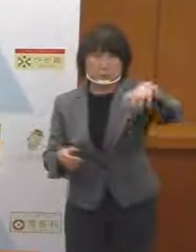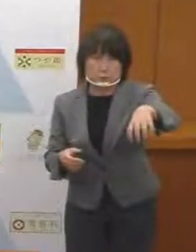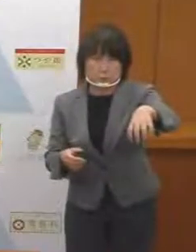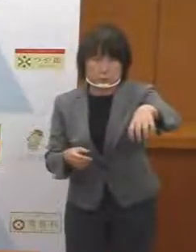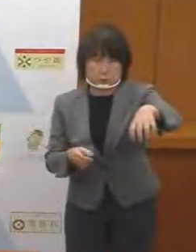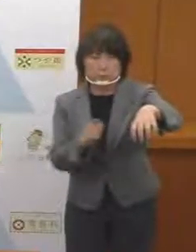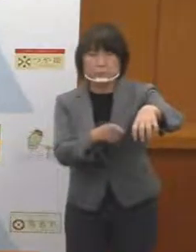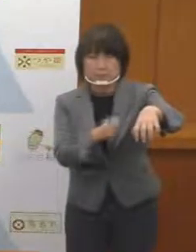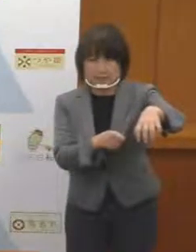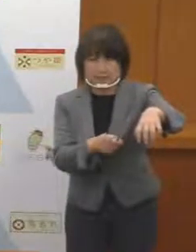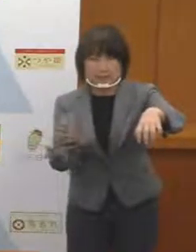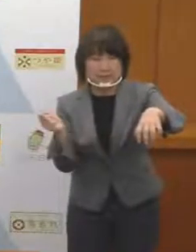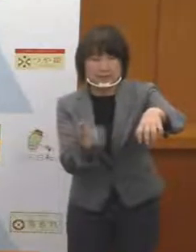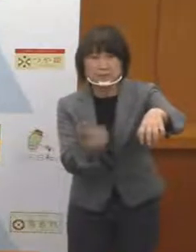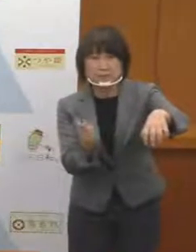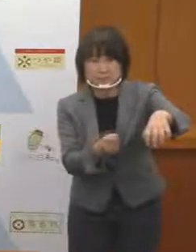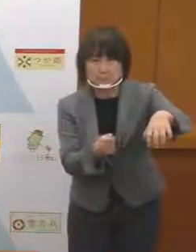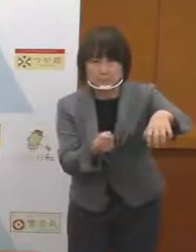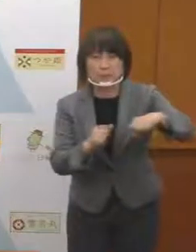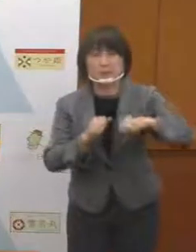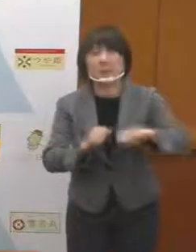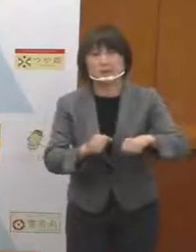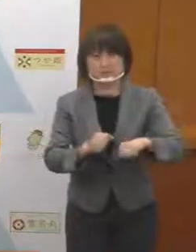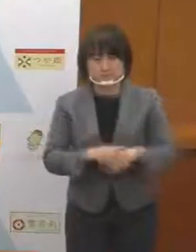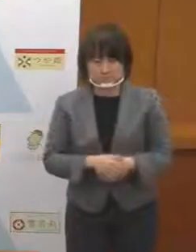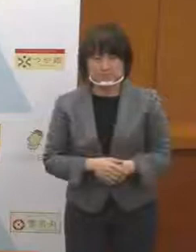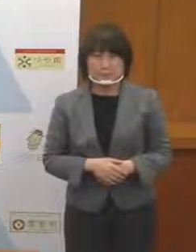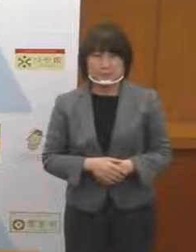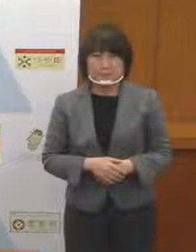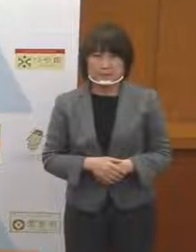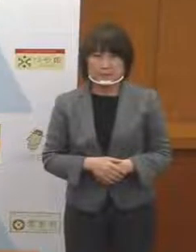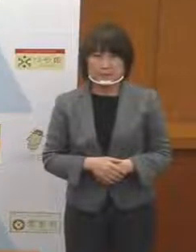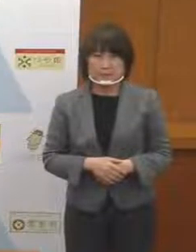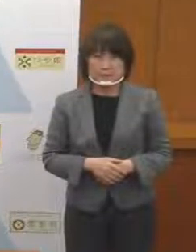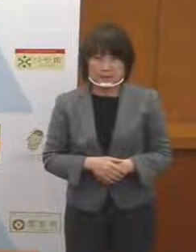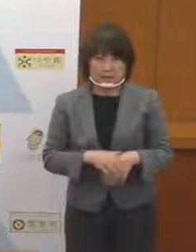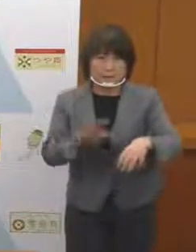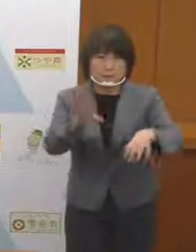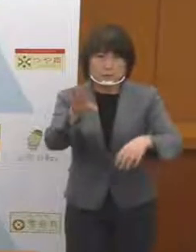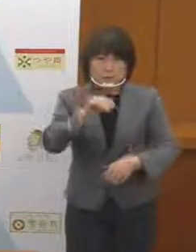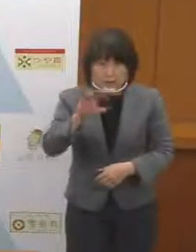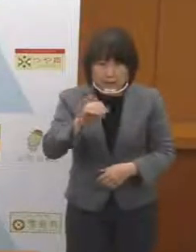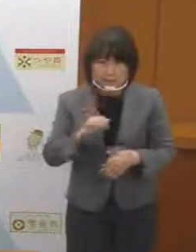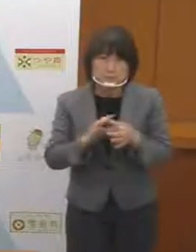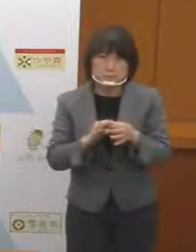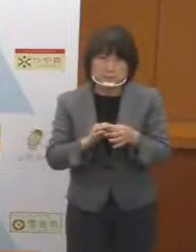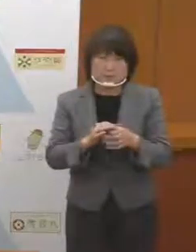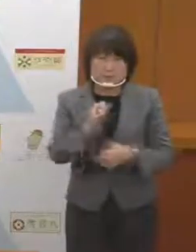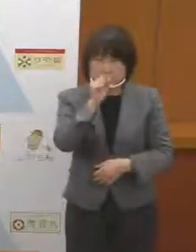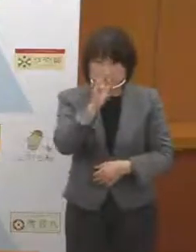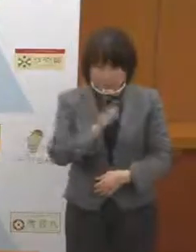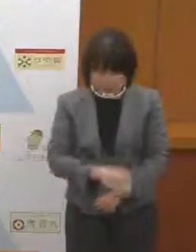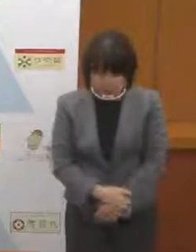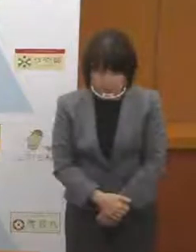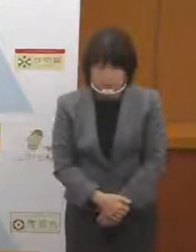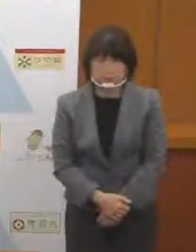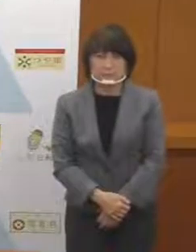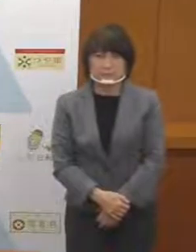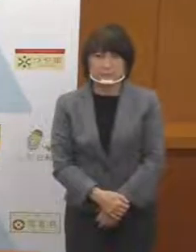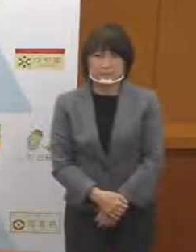し鐘を鳴らすデモンストレーションを行いますので取材についてよろしくお願い致し